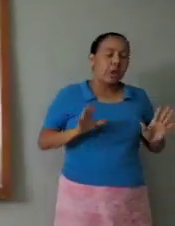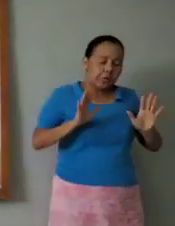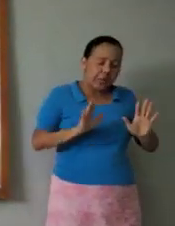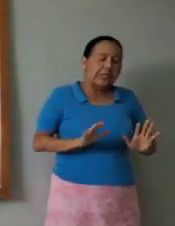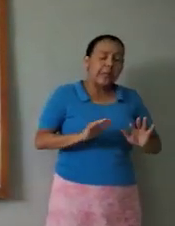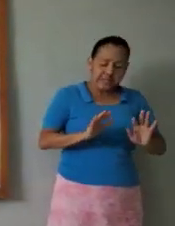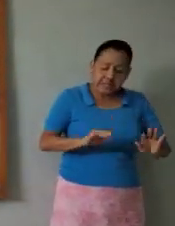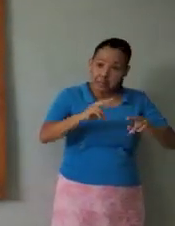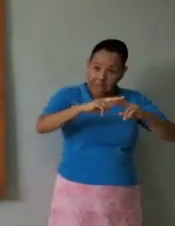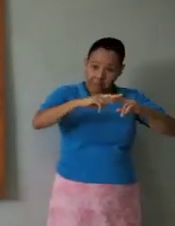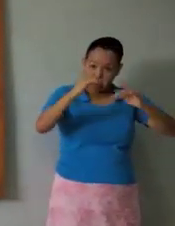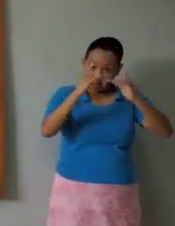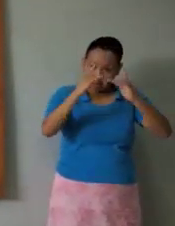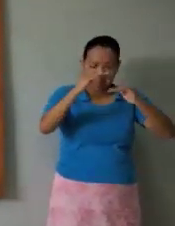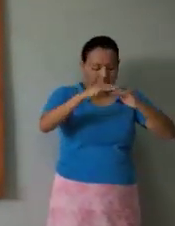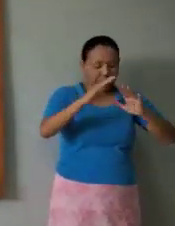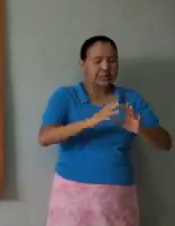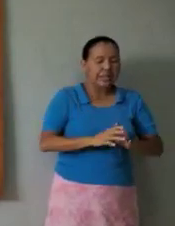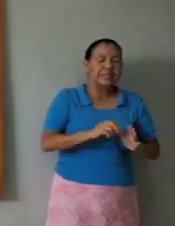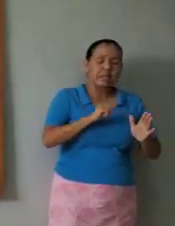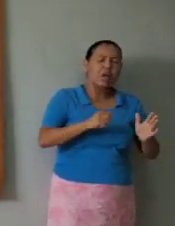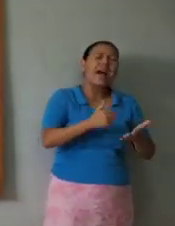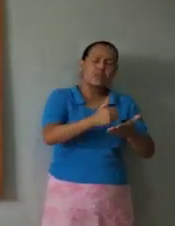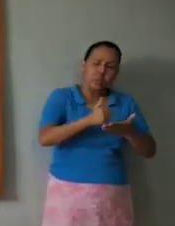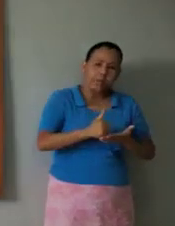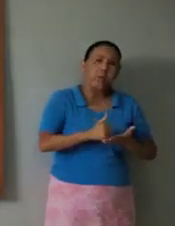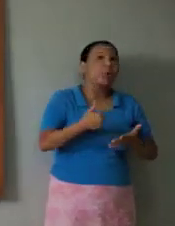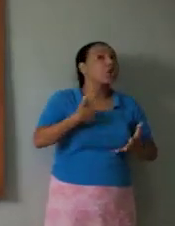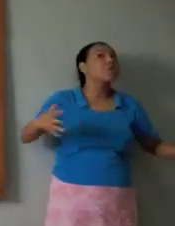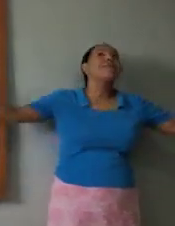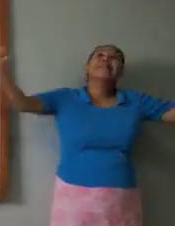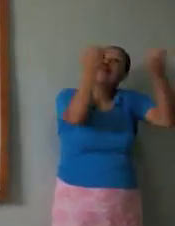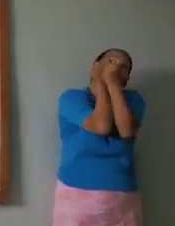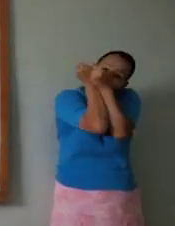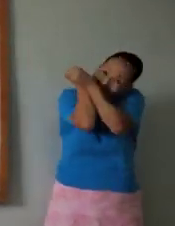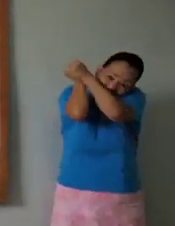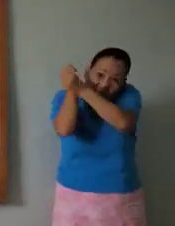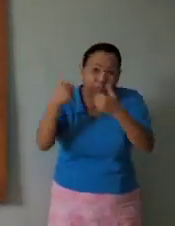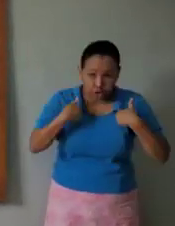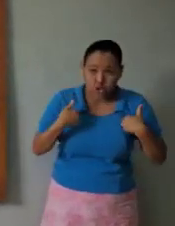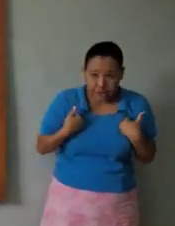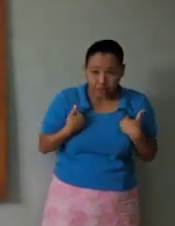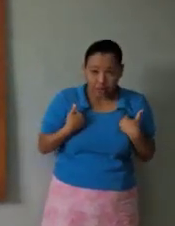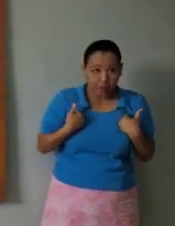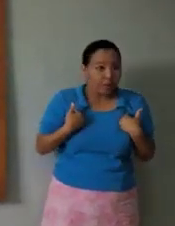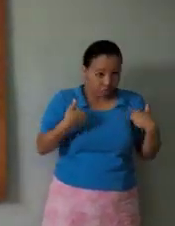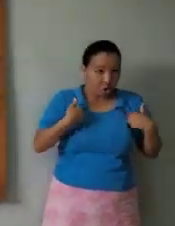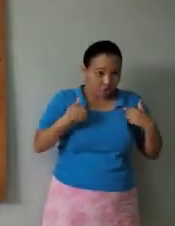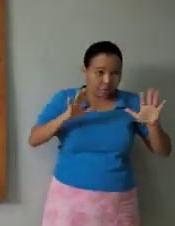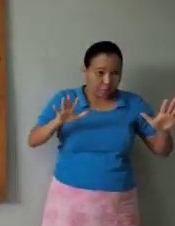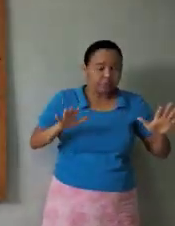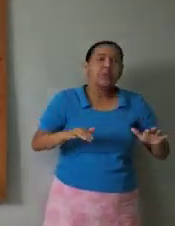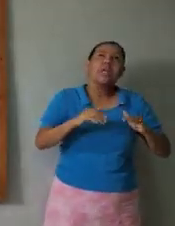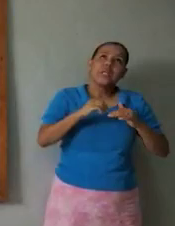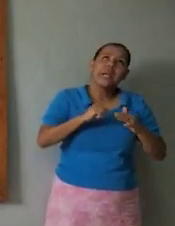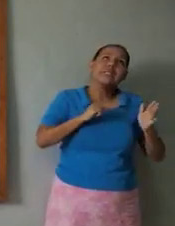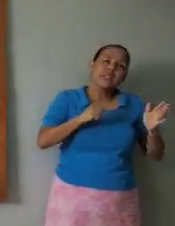Y yo, tranquila, me senté en mi cama, y me senté en y dije, ¡Señor, ayúdame! Porque yo me lo quiero comer, ¡Ja, ja! Yo quiero. Yo.